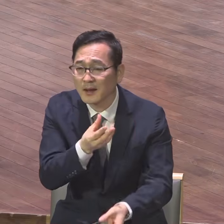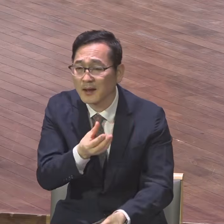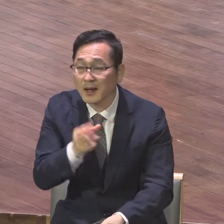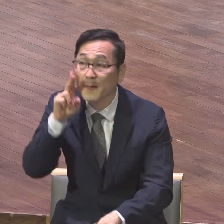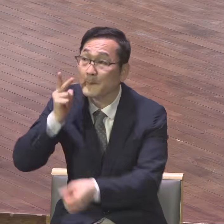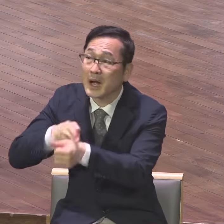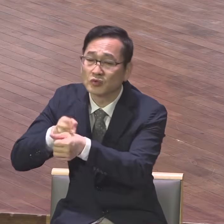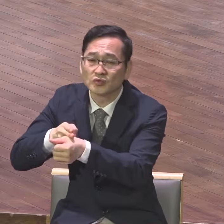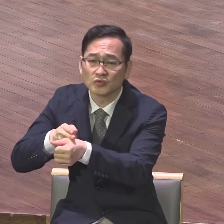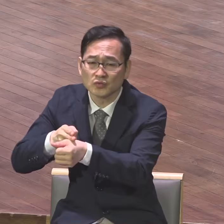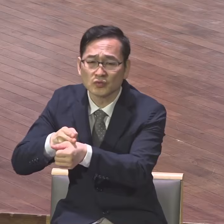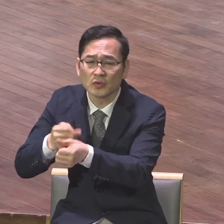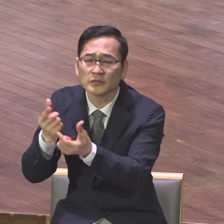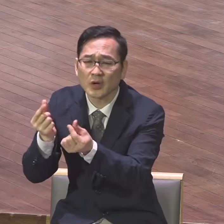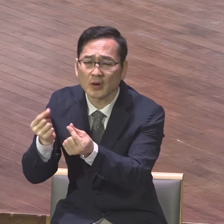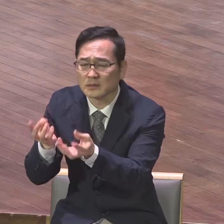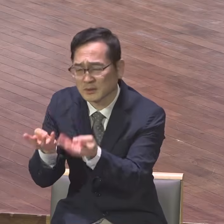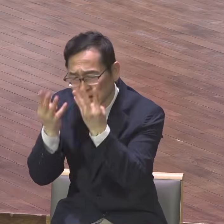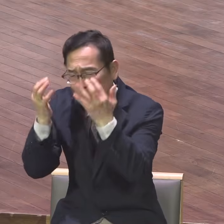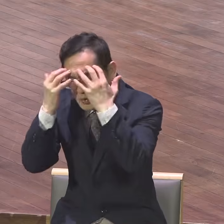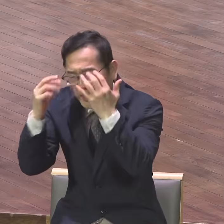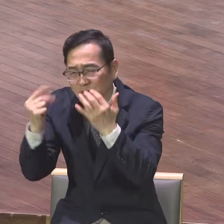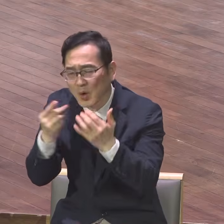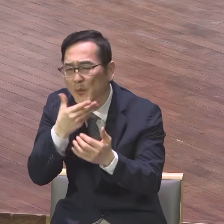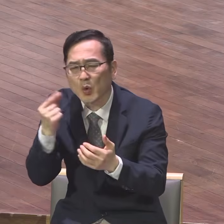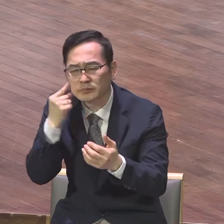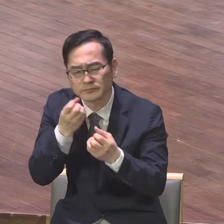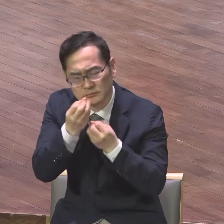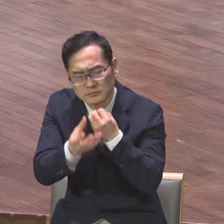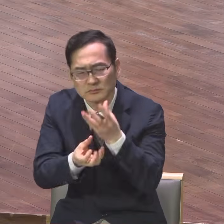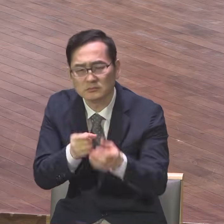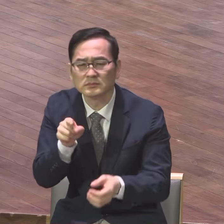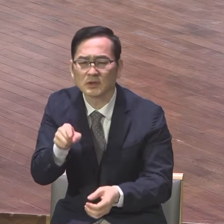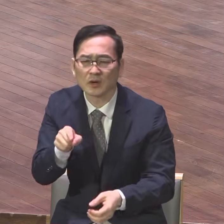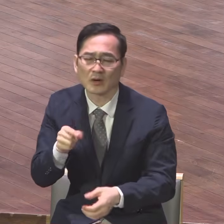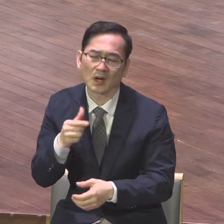복음을 증거하도록. 오늘 아침에 우리 장로님 아들이